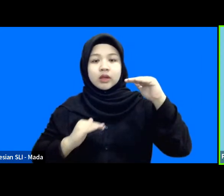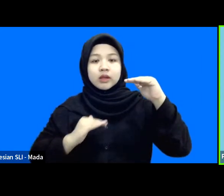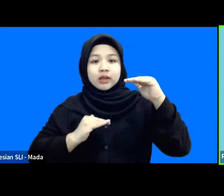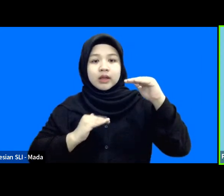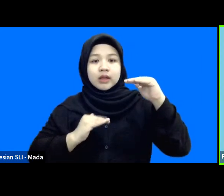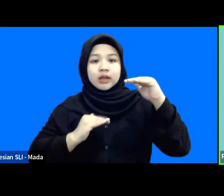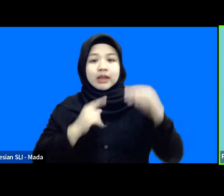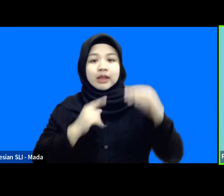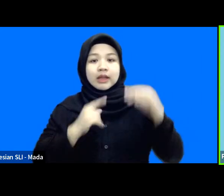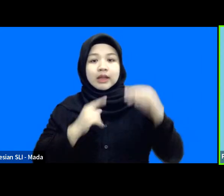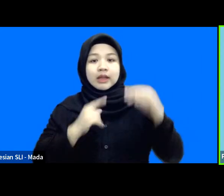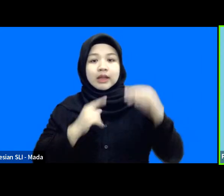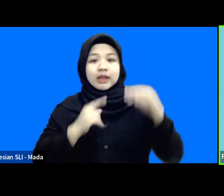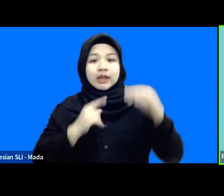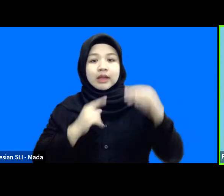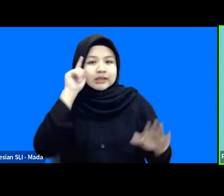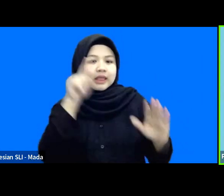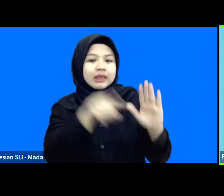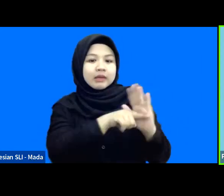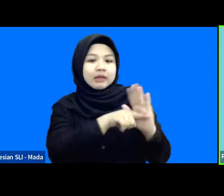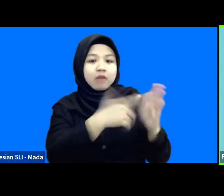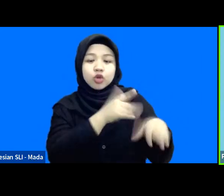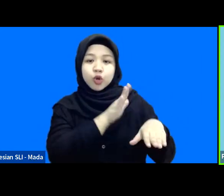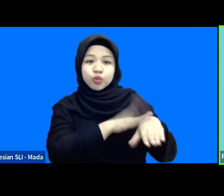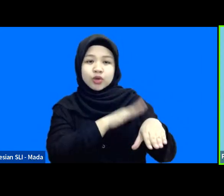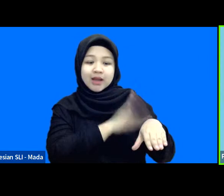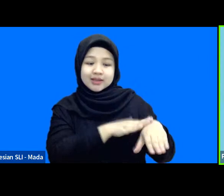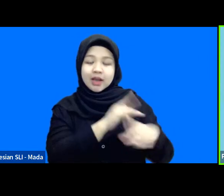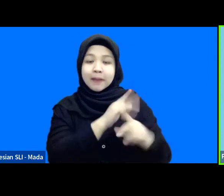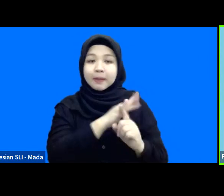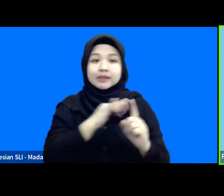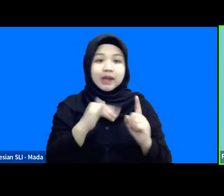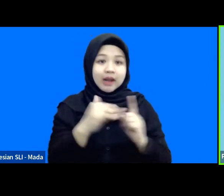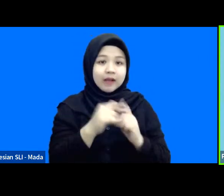stigma culture yang berlaku di masyarakat tadi